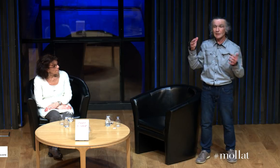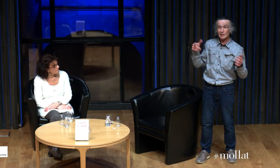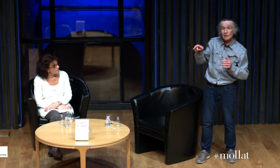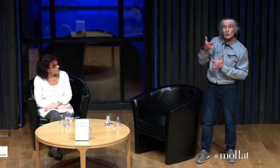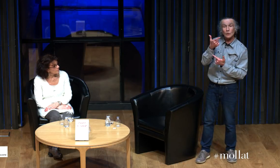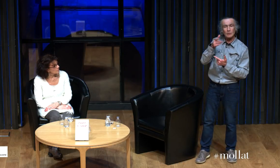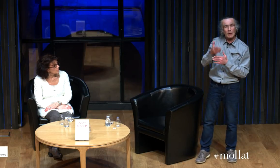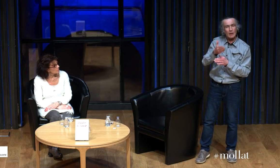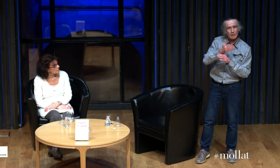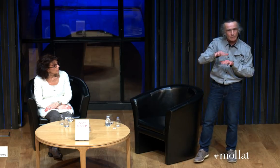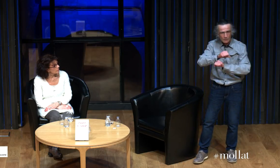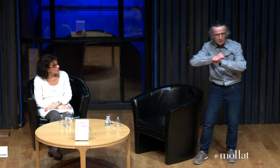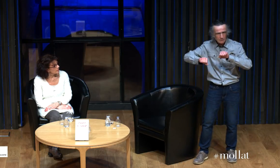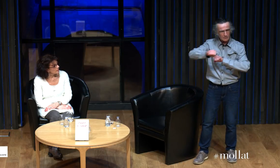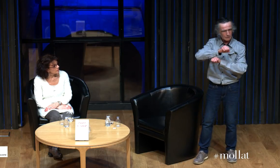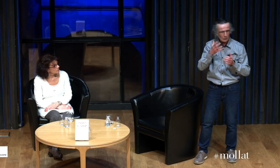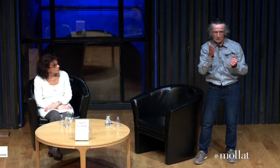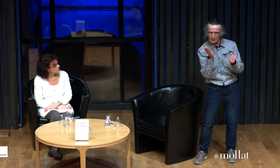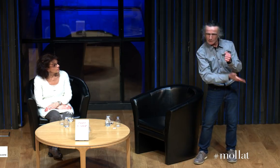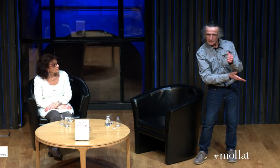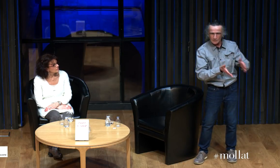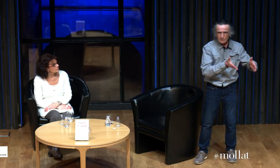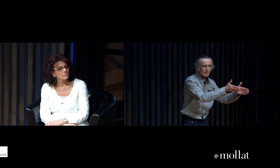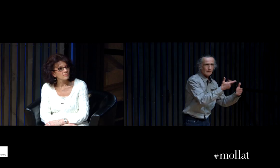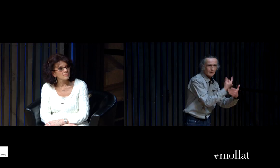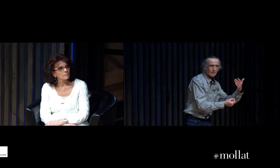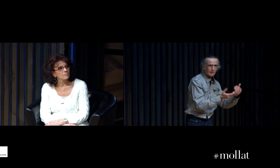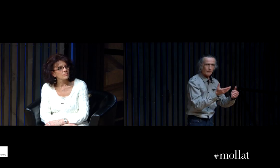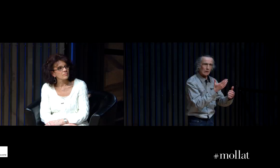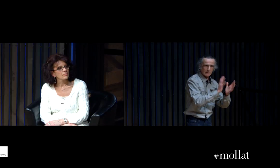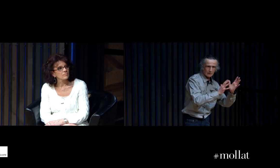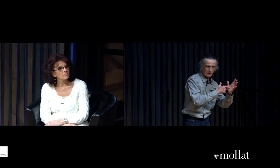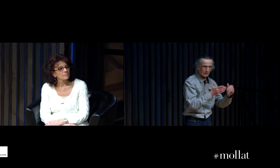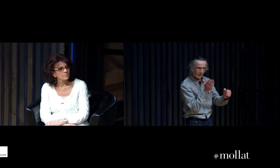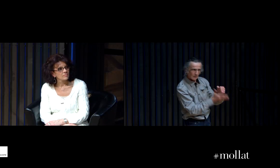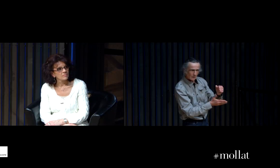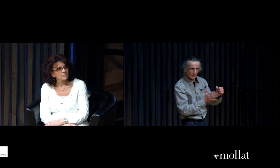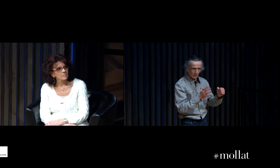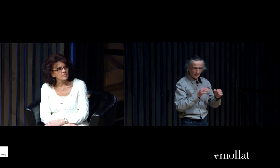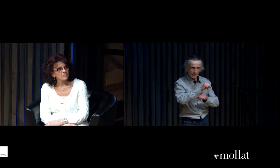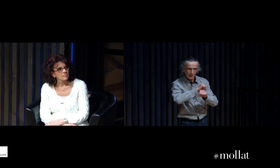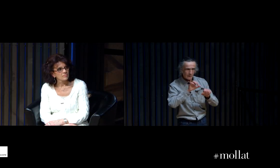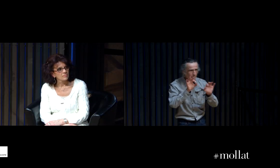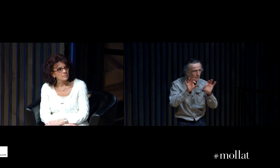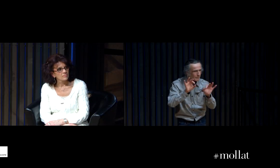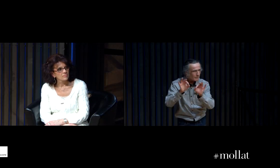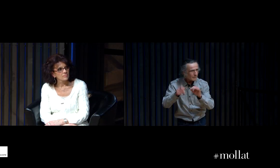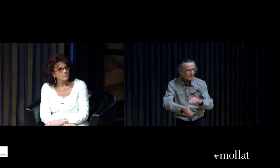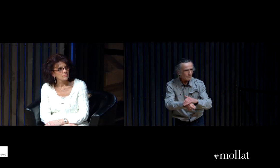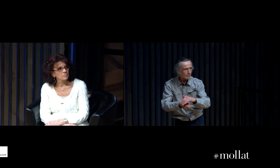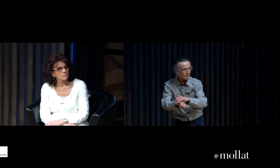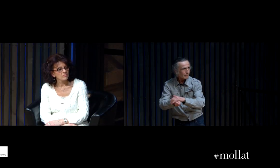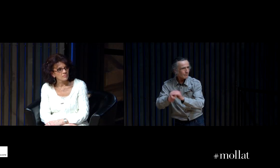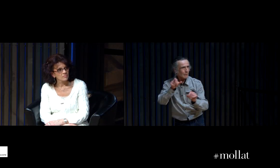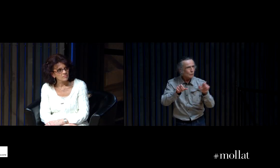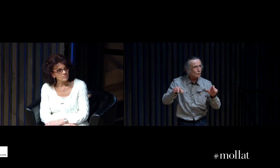donc 1880, donc, il a été décision d'interdire la langue des signes. Mais comment ça a